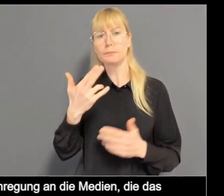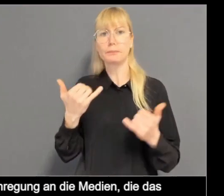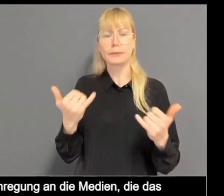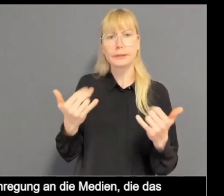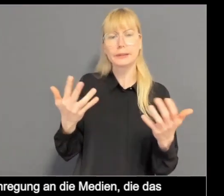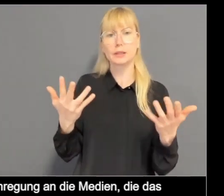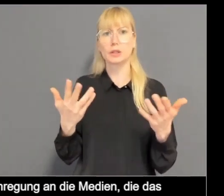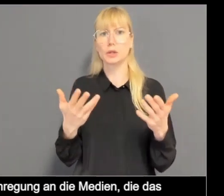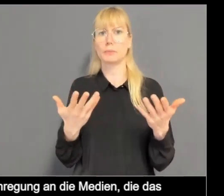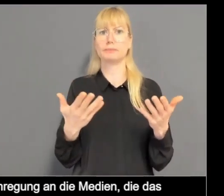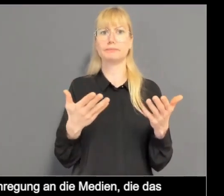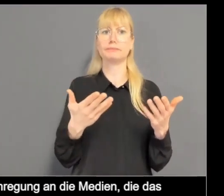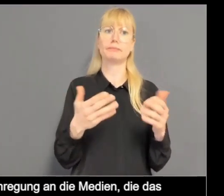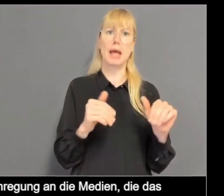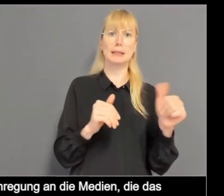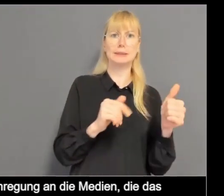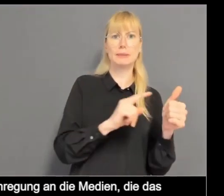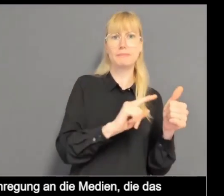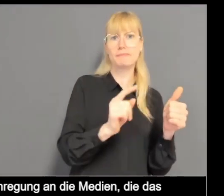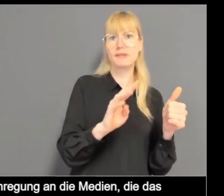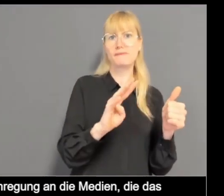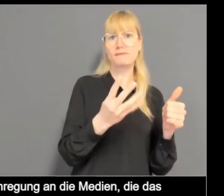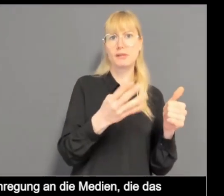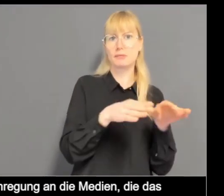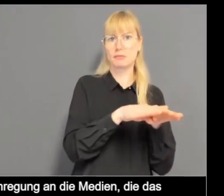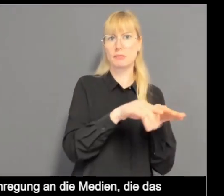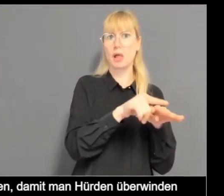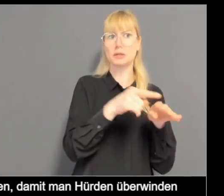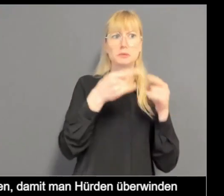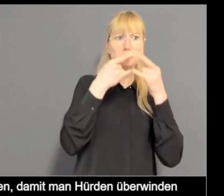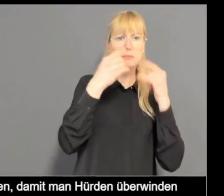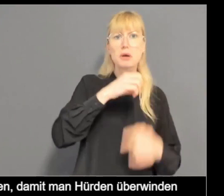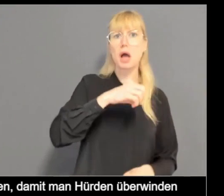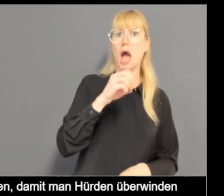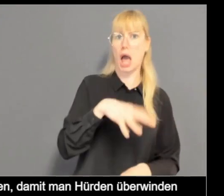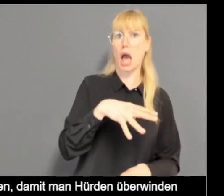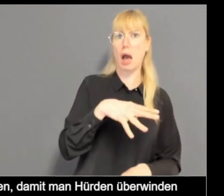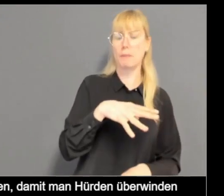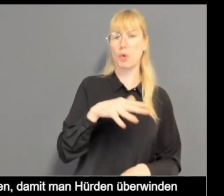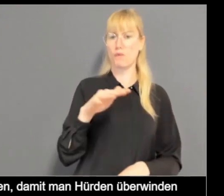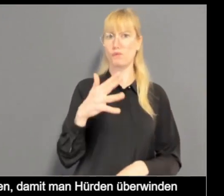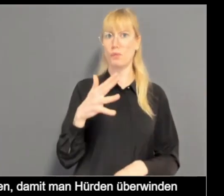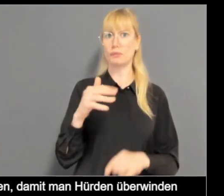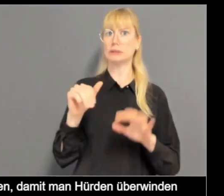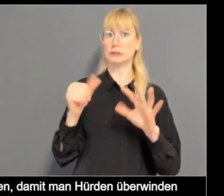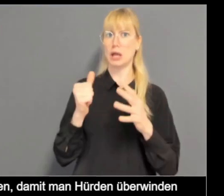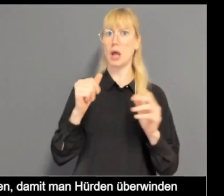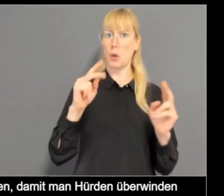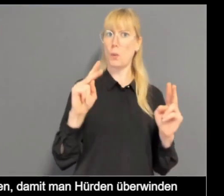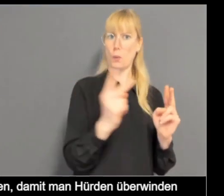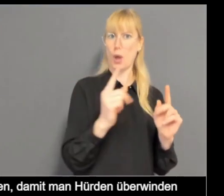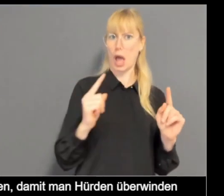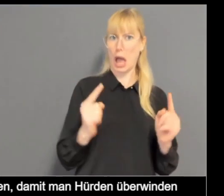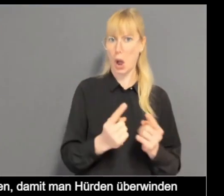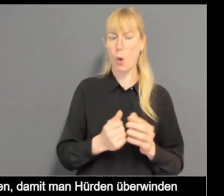Sie dann ausgerechnet jetzt in dieser Lage, die Sie schildern, die Masken an Grundschulen abschaffen und 5., 6. Klassen. Ich verstehe das Argument